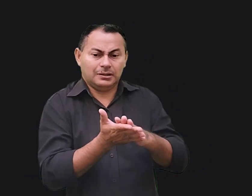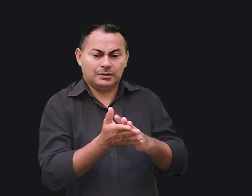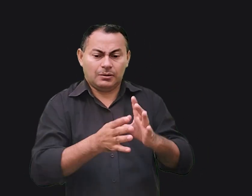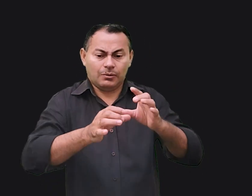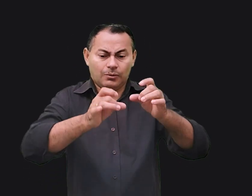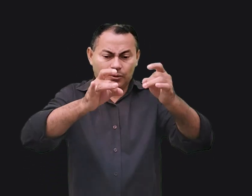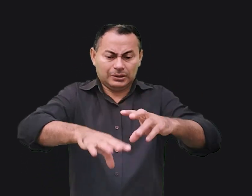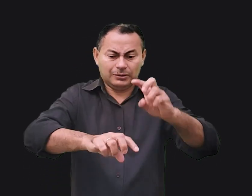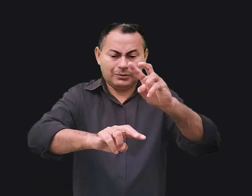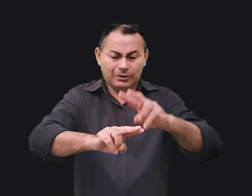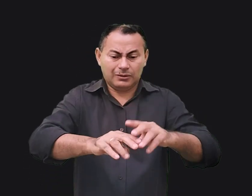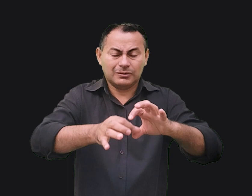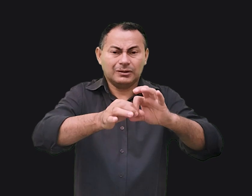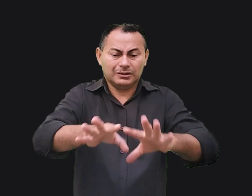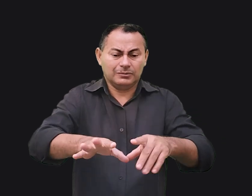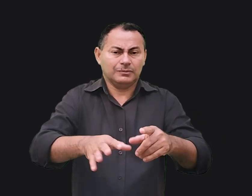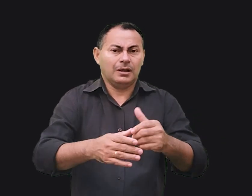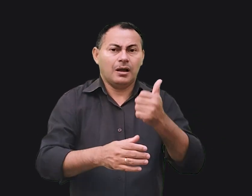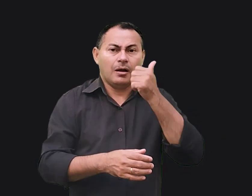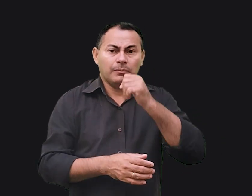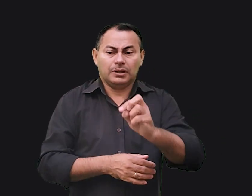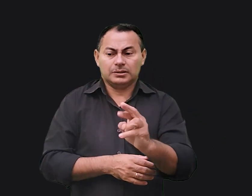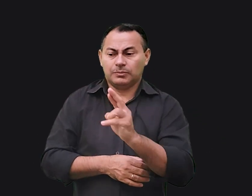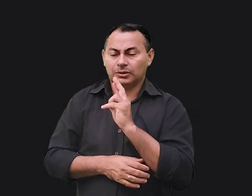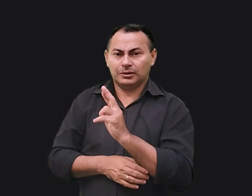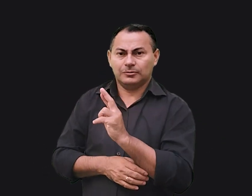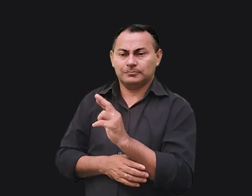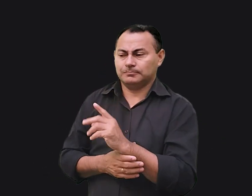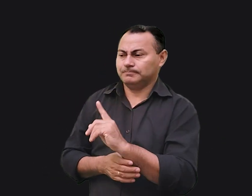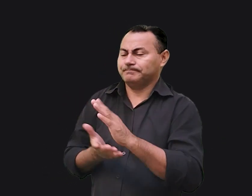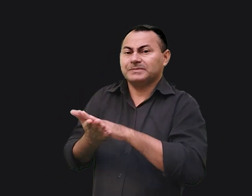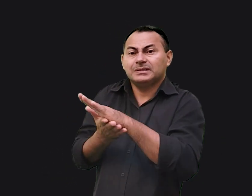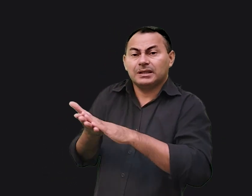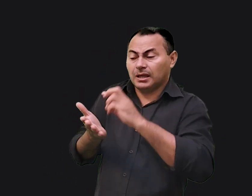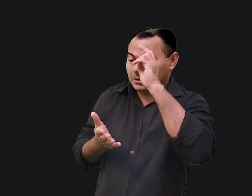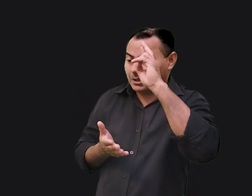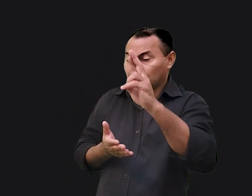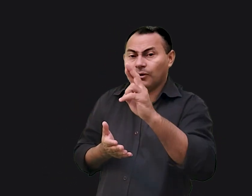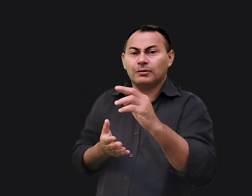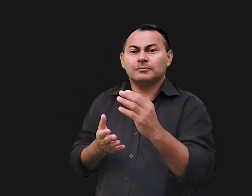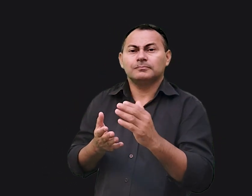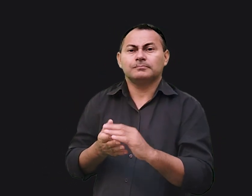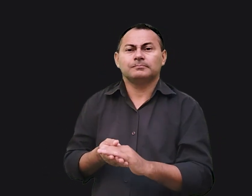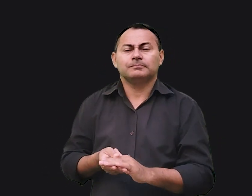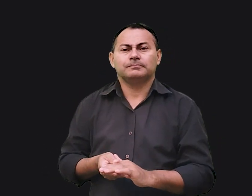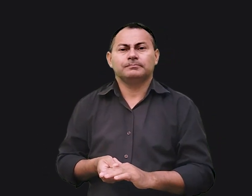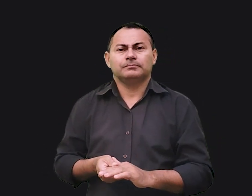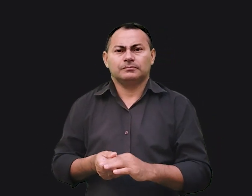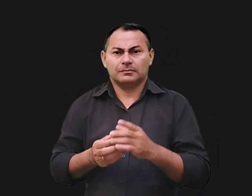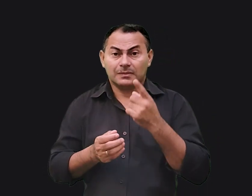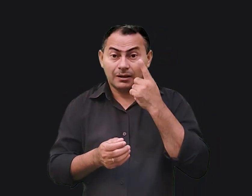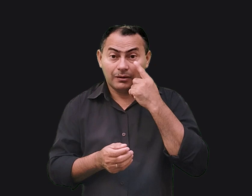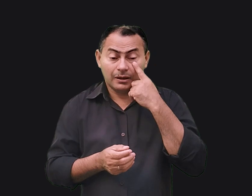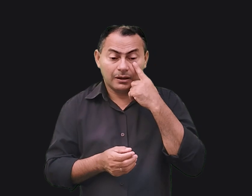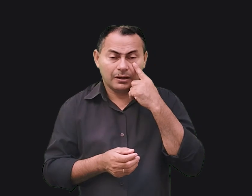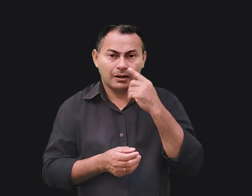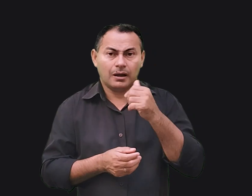te condenou? E ela respondeu: Ninguém, Senhor. Observe que ela